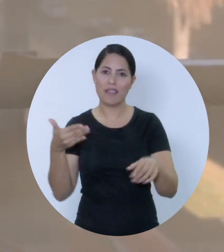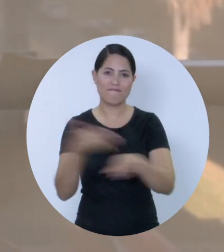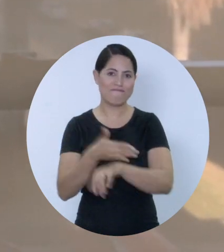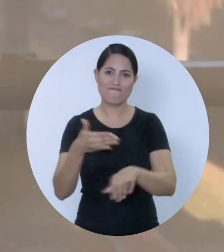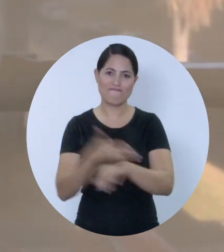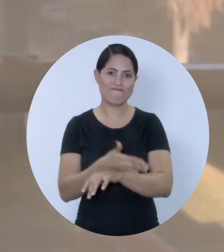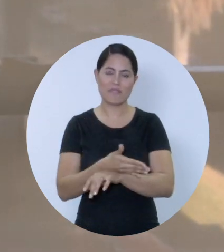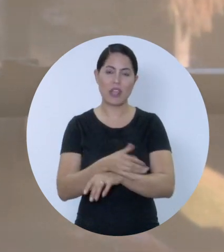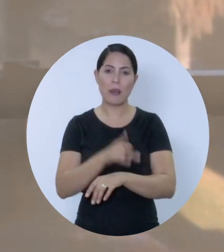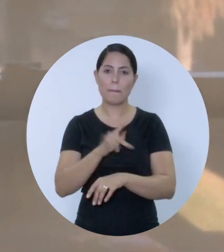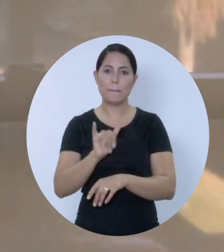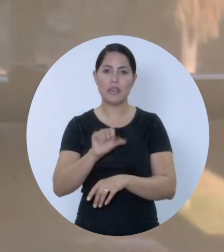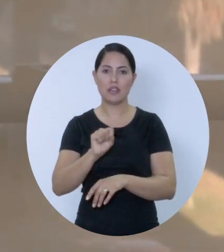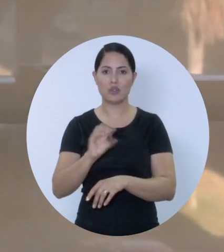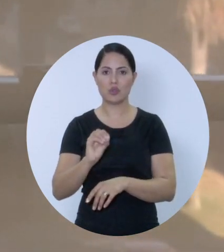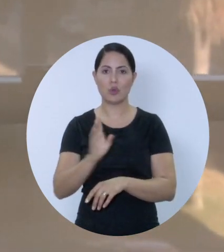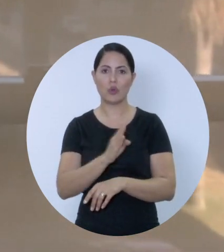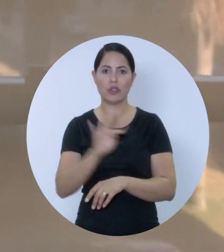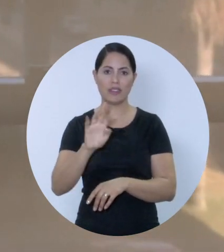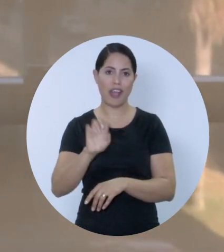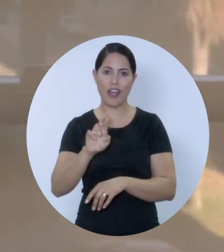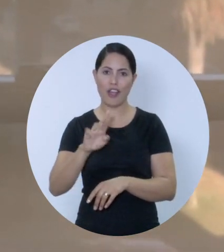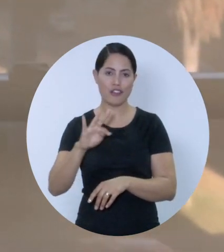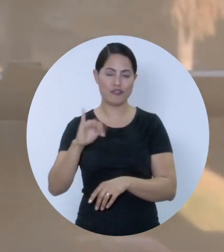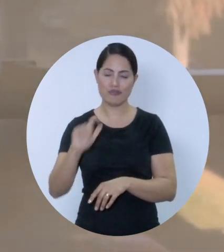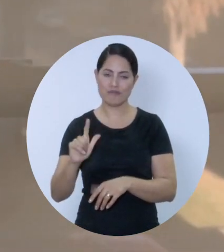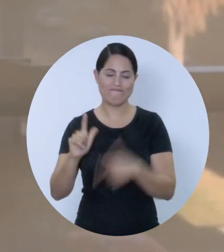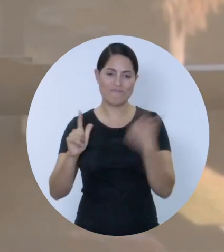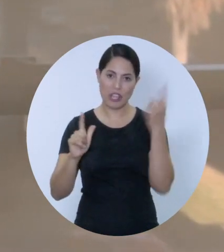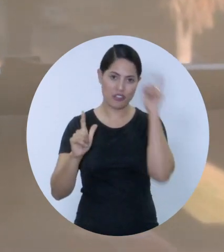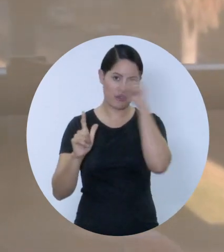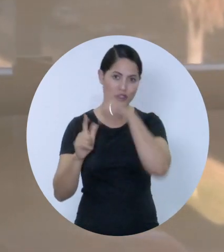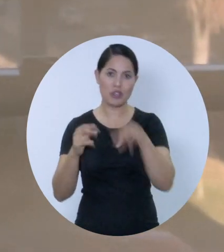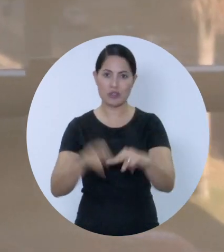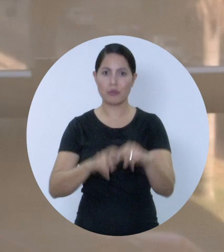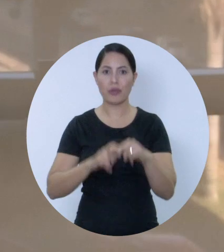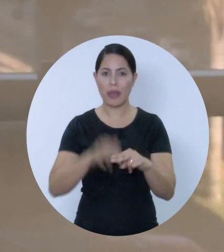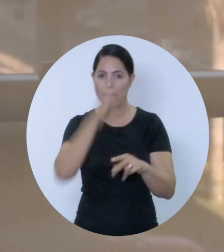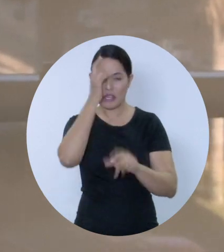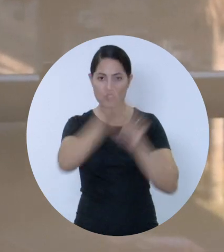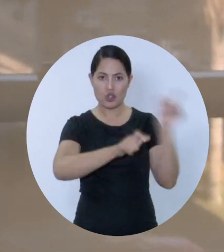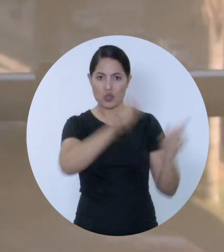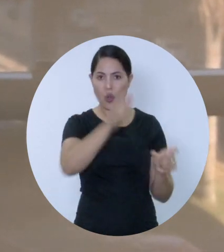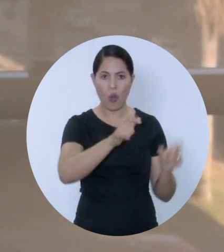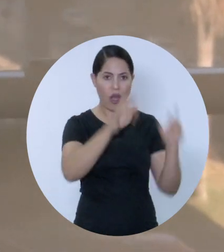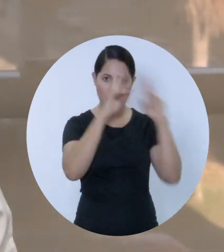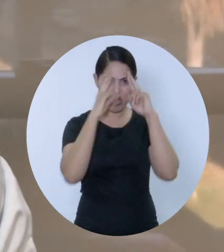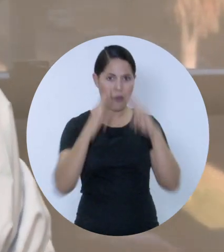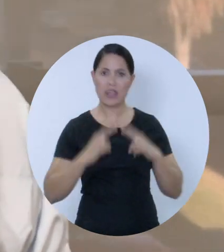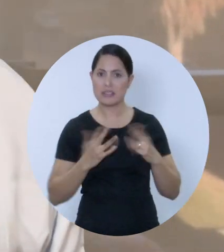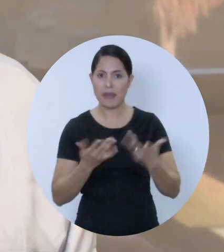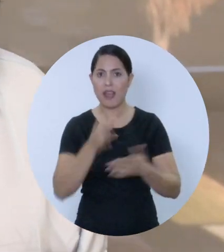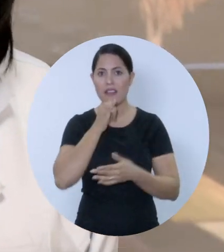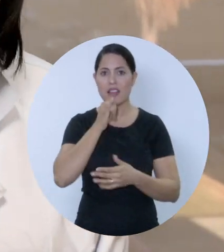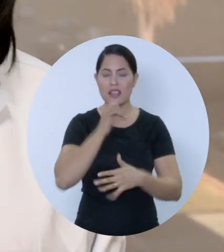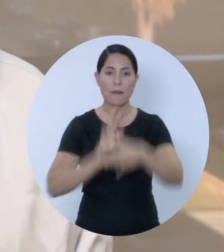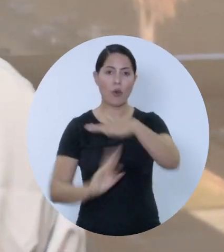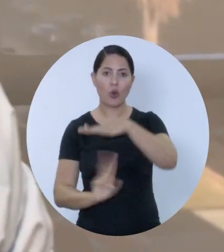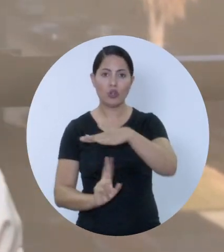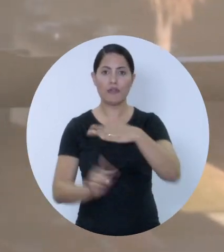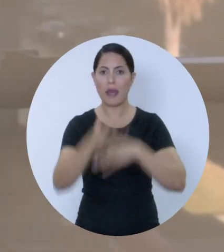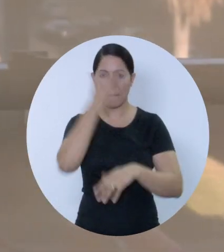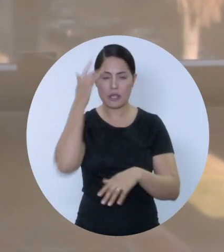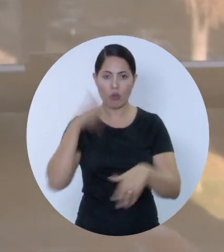não tem, muita gente não respeita a gente, por exemplo, na rodoviária, esbarra